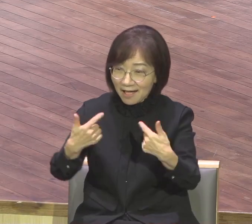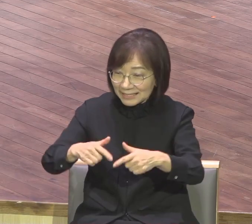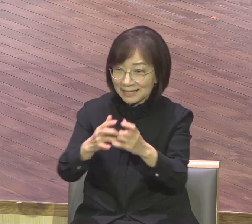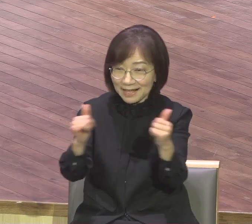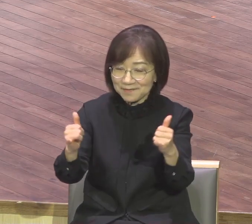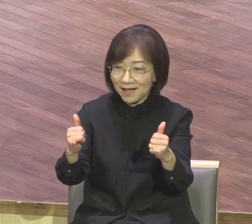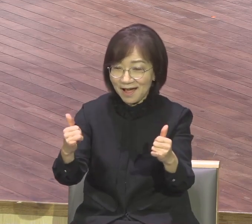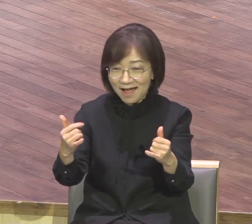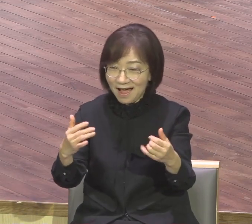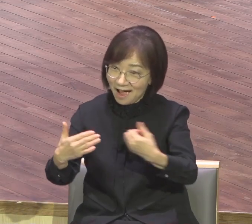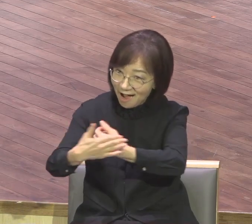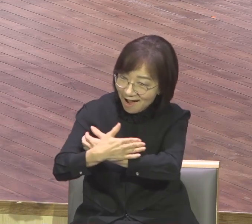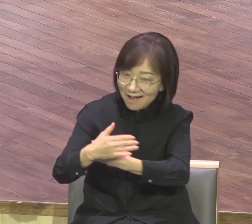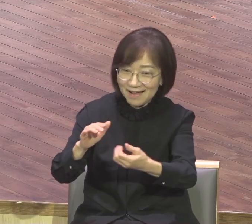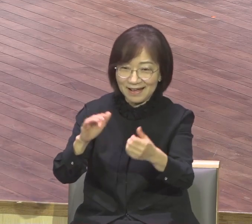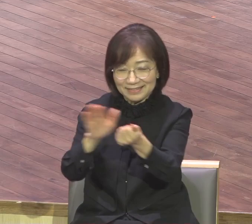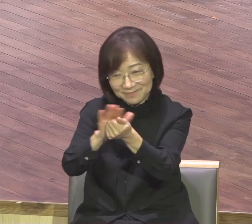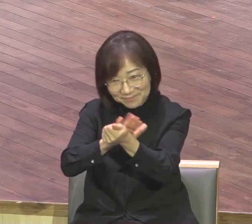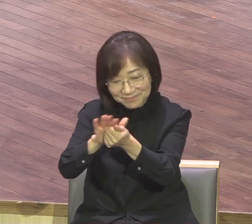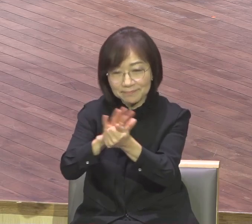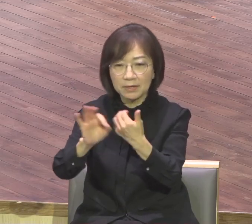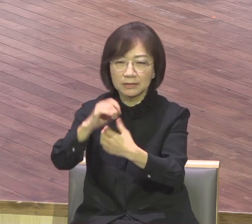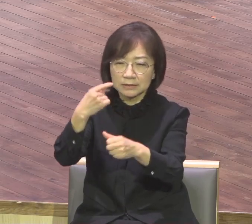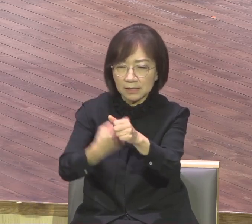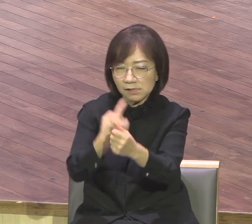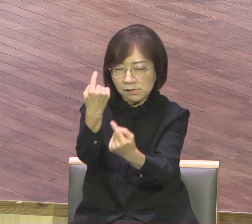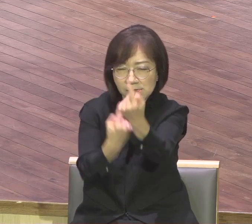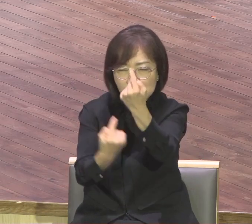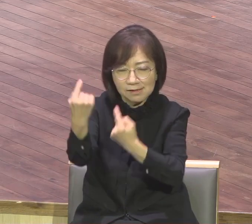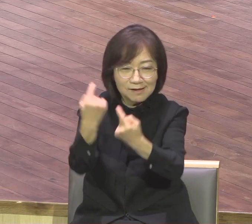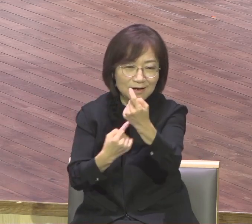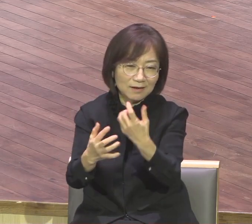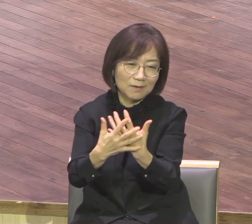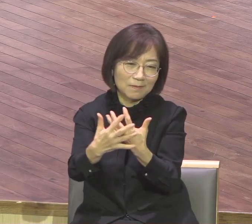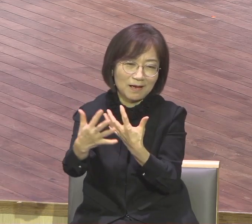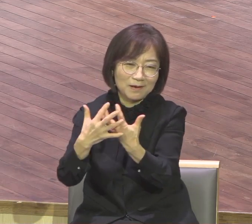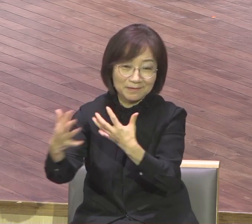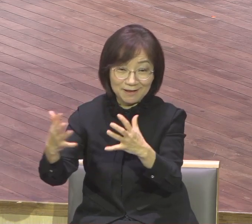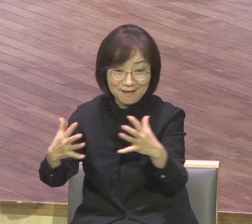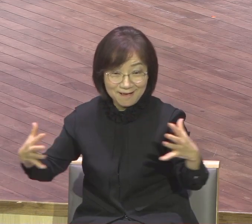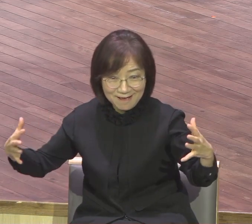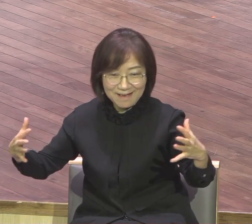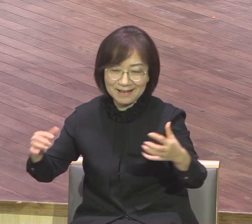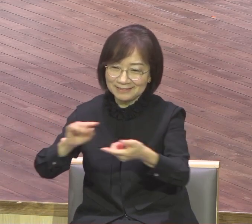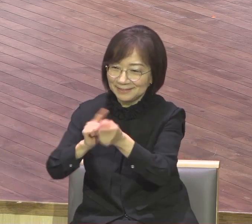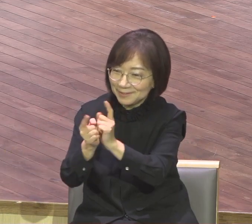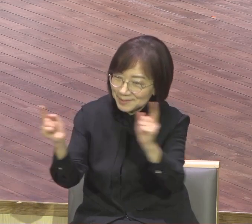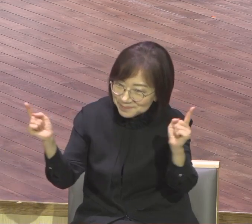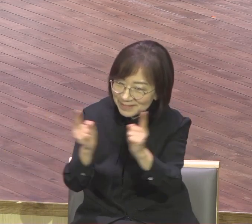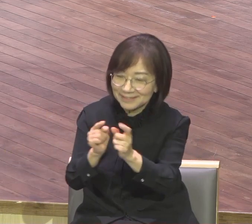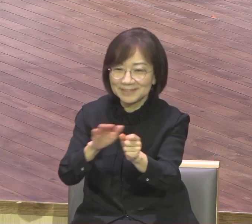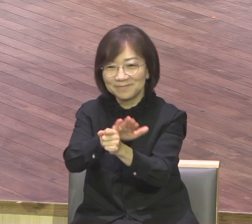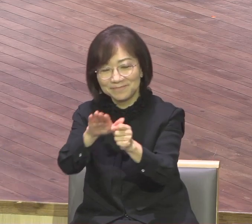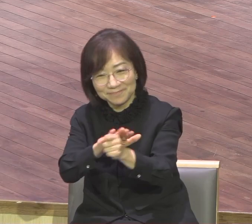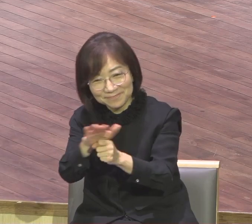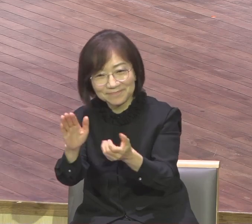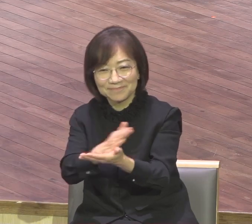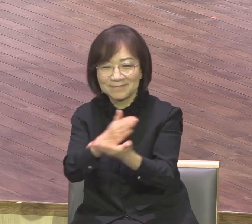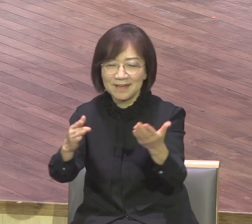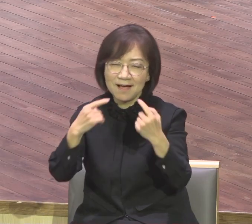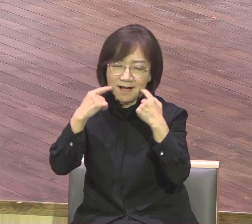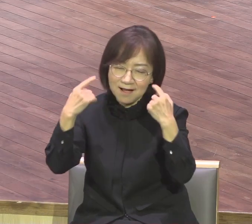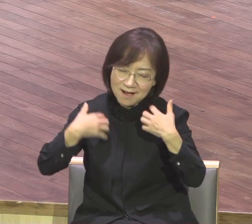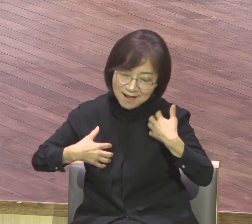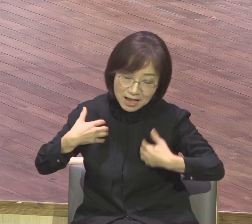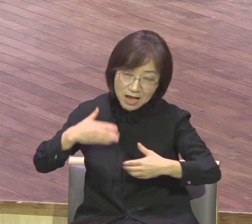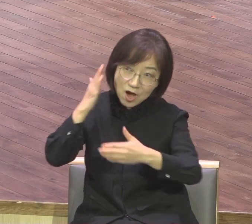않습니다. Entonces nadie se va alrededor de ustedes. 굉장히 행복합니다. Y van a sentir la alegría. 서로 막 찾아오고 서로 사랑을 얼마나 천국 지상